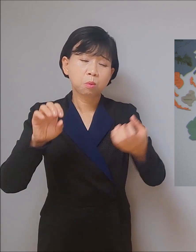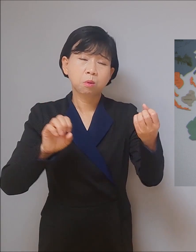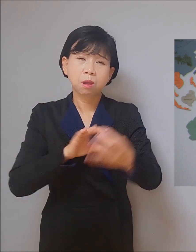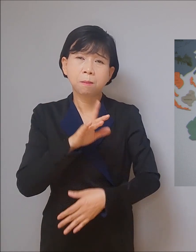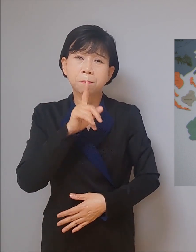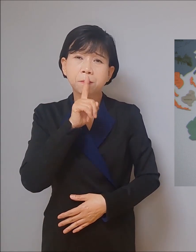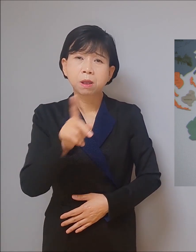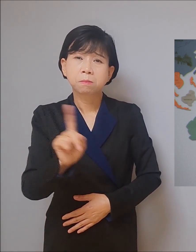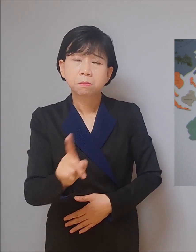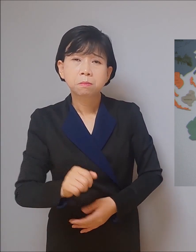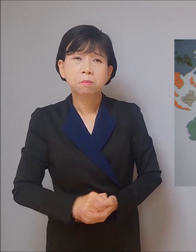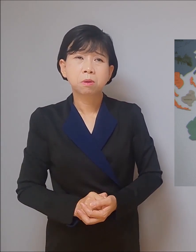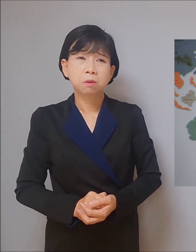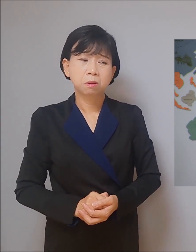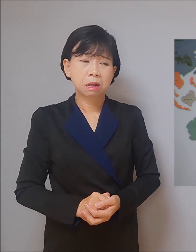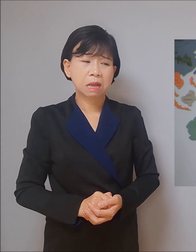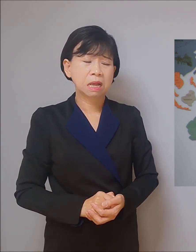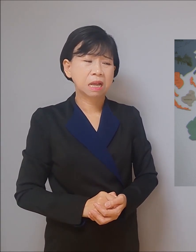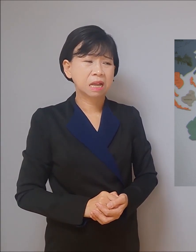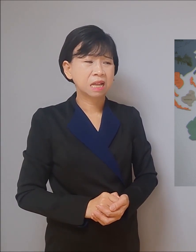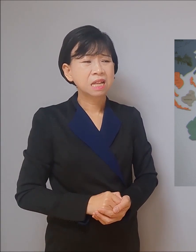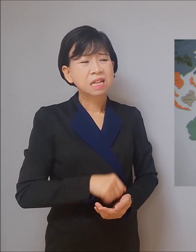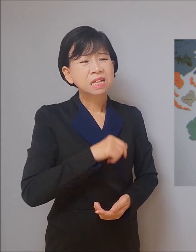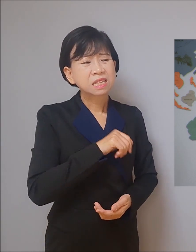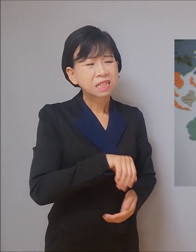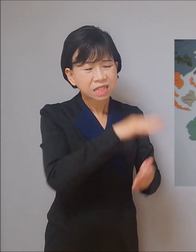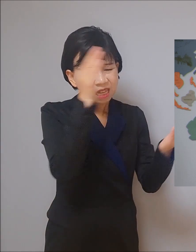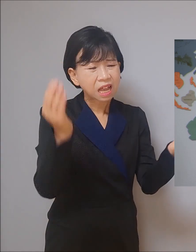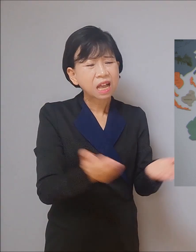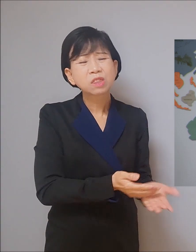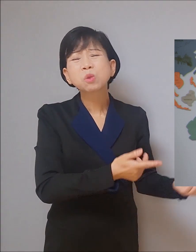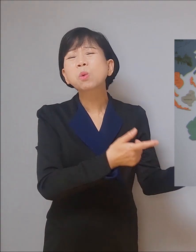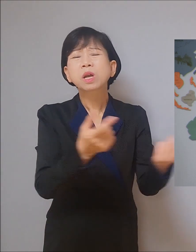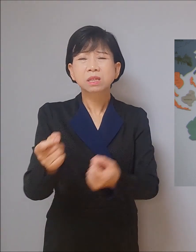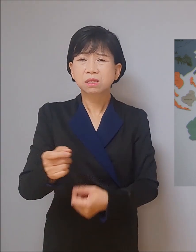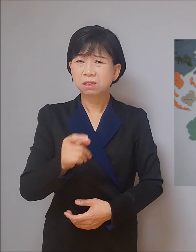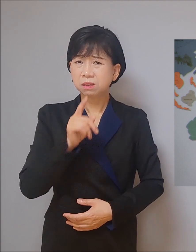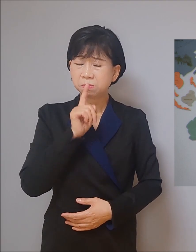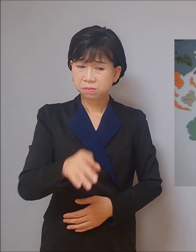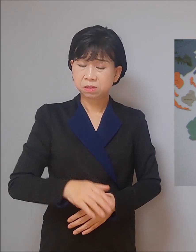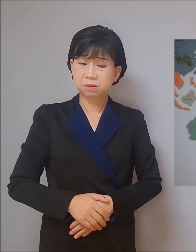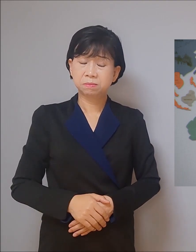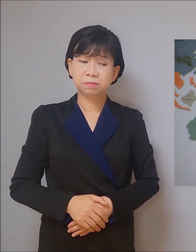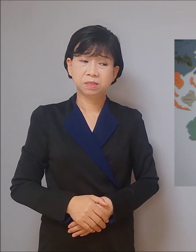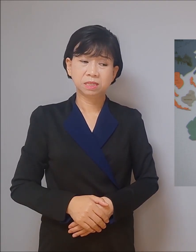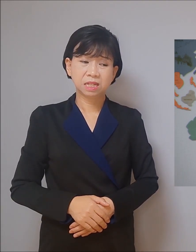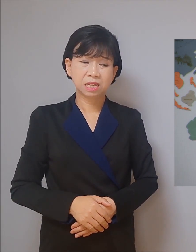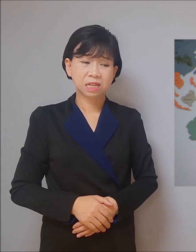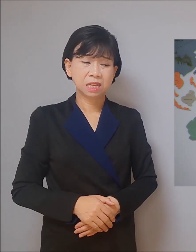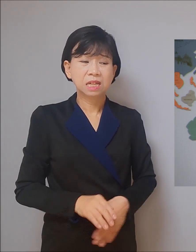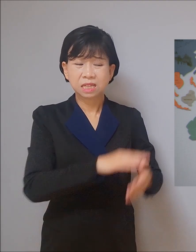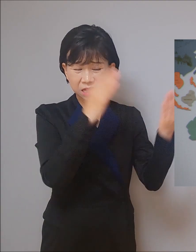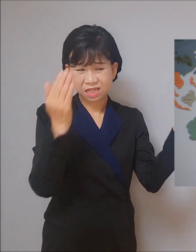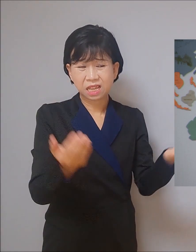말이 있습니다. 다들 그렇게 한대요. 여러분 들어보셨습니까? 아이고 다 그렇게